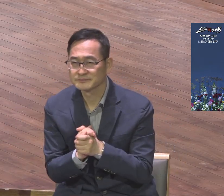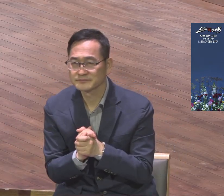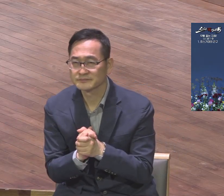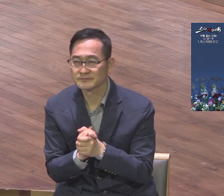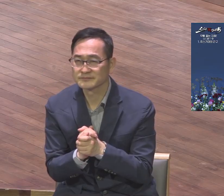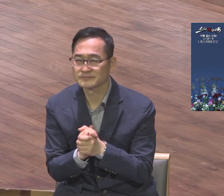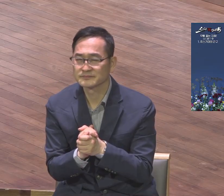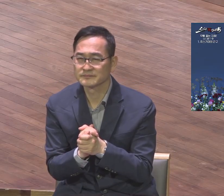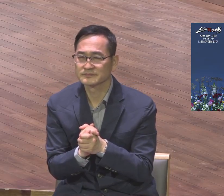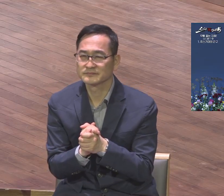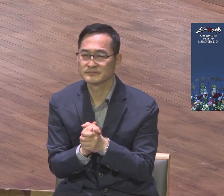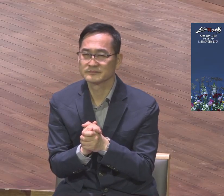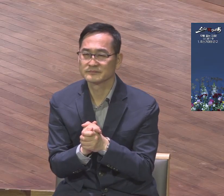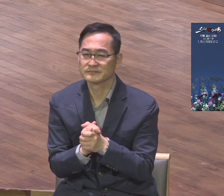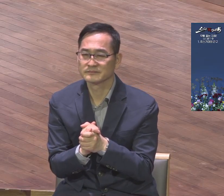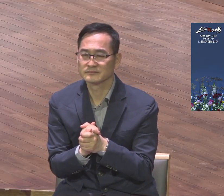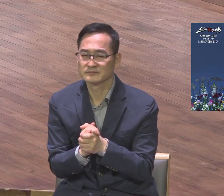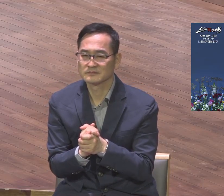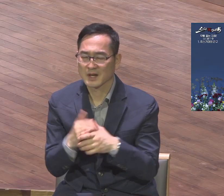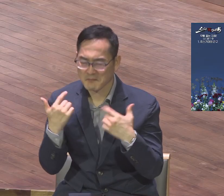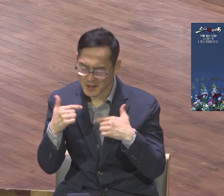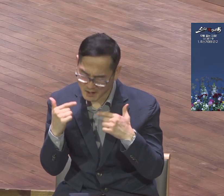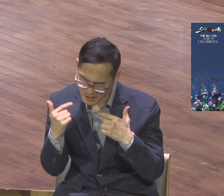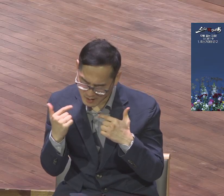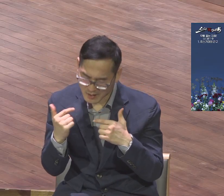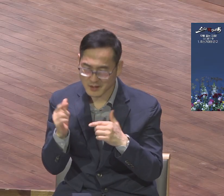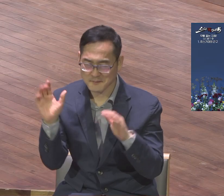하나님 벽을 향해서 제가 밤마다가 기도했다니까.